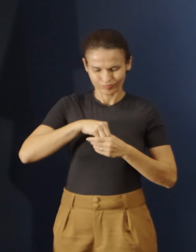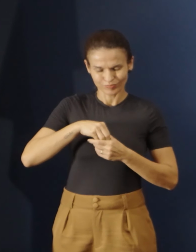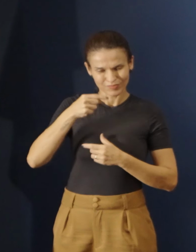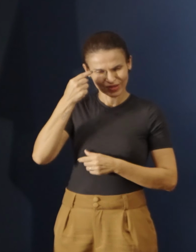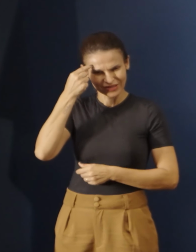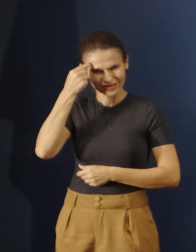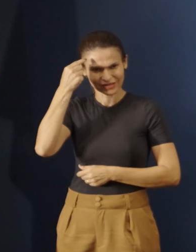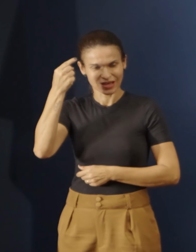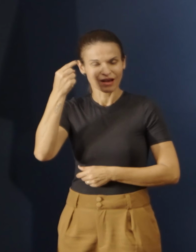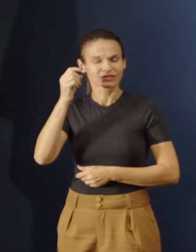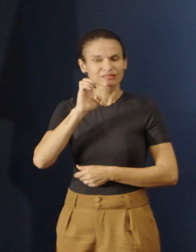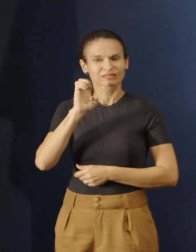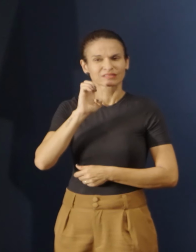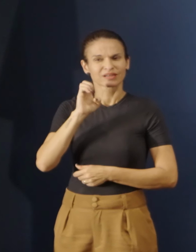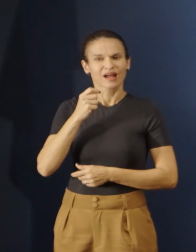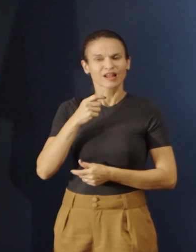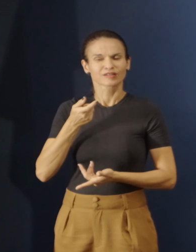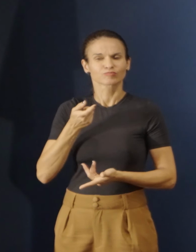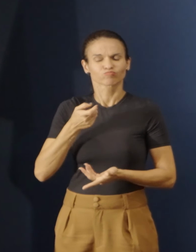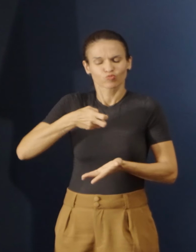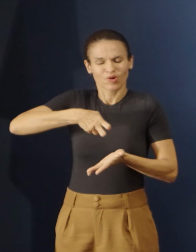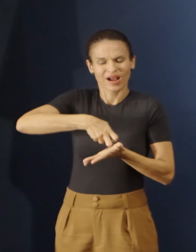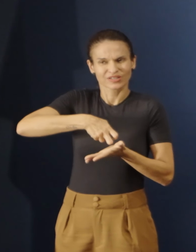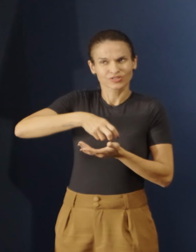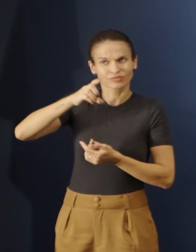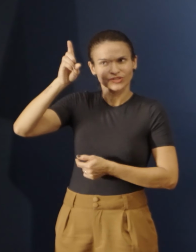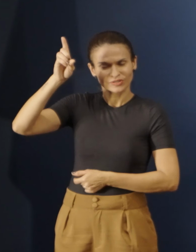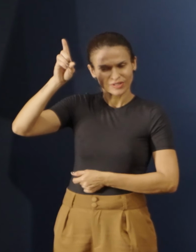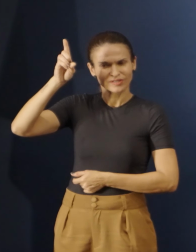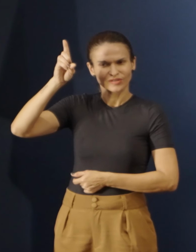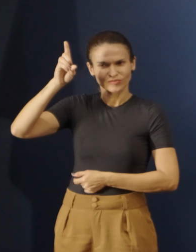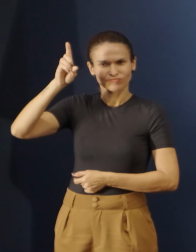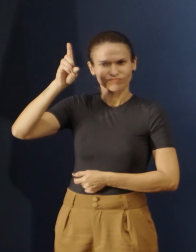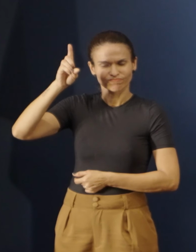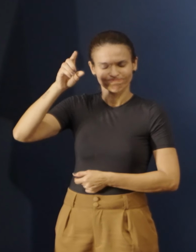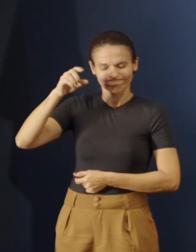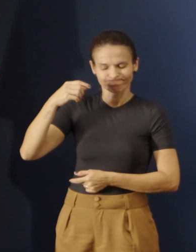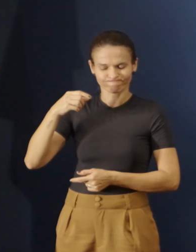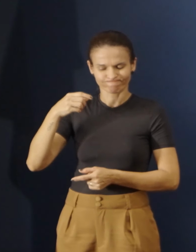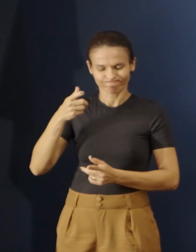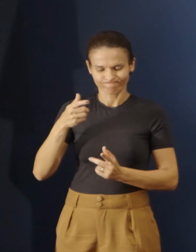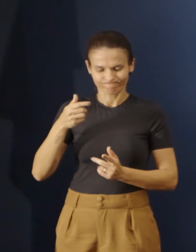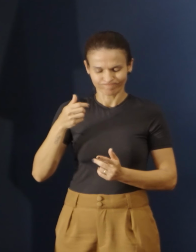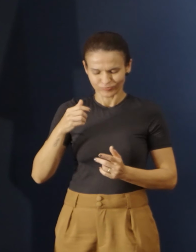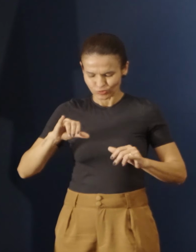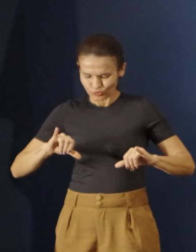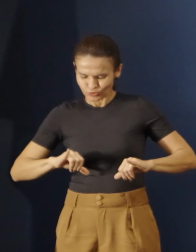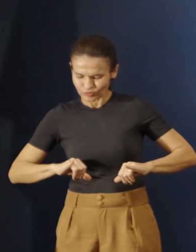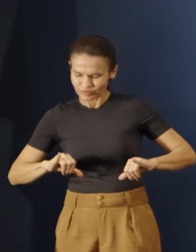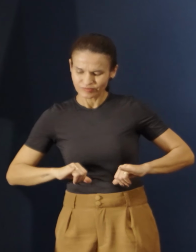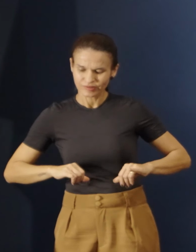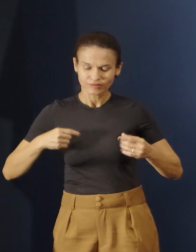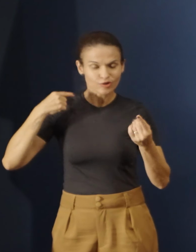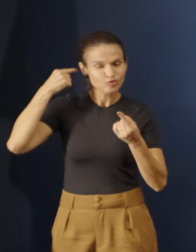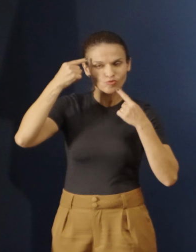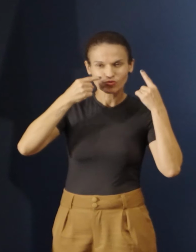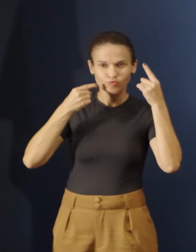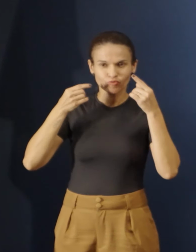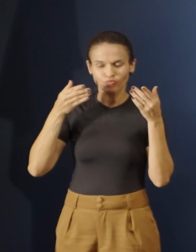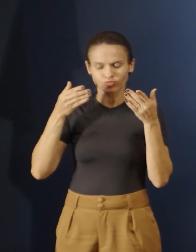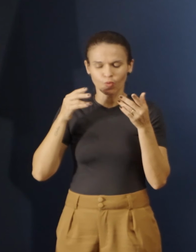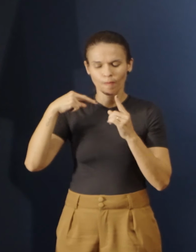Achava que a homossexualidade era um castigo de Deus. Se auto-penitenciava por isso. Completamente louco, assim, do ponto de vista religioso